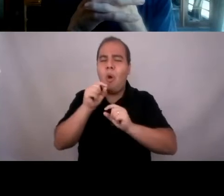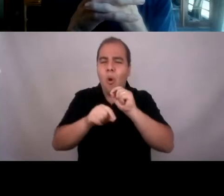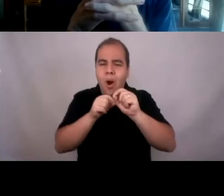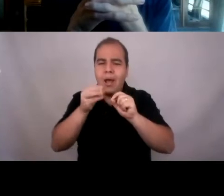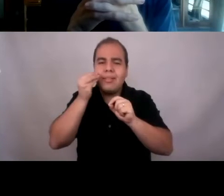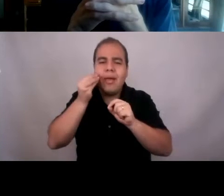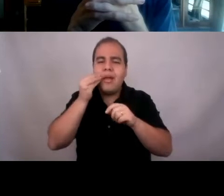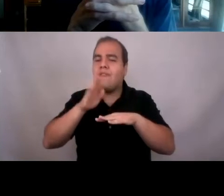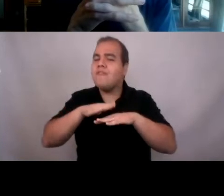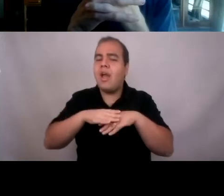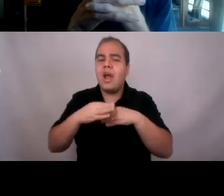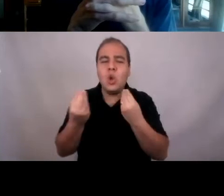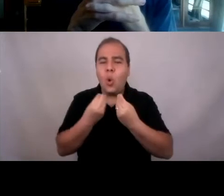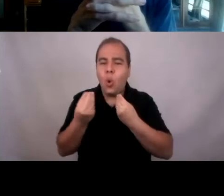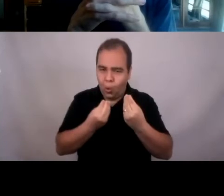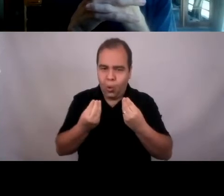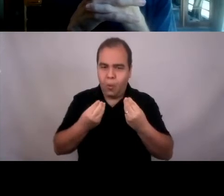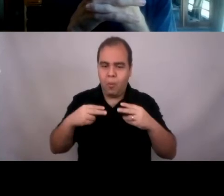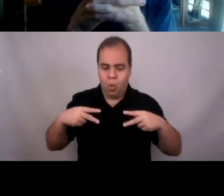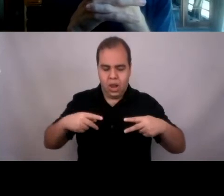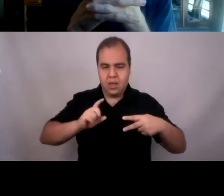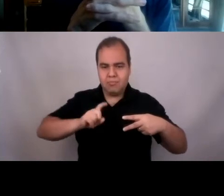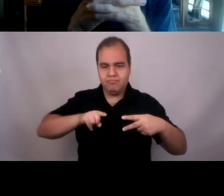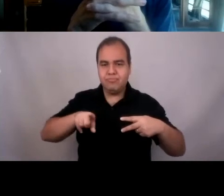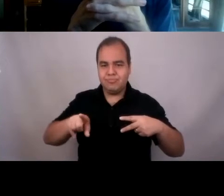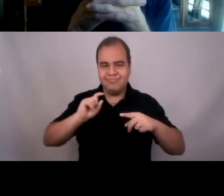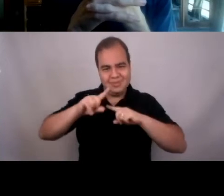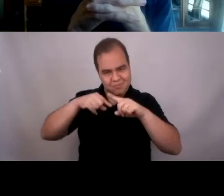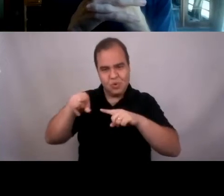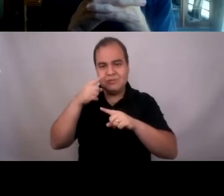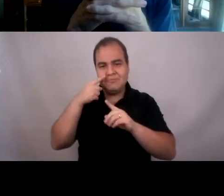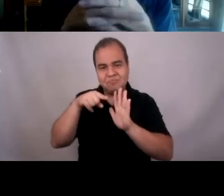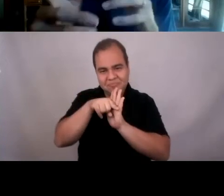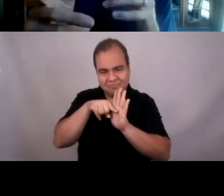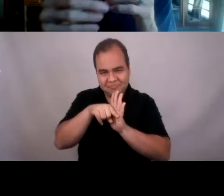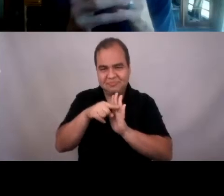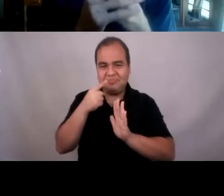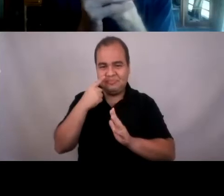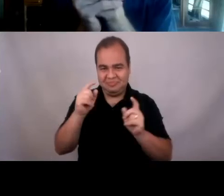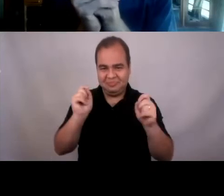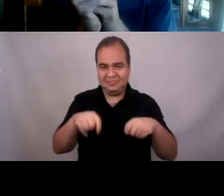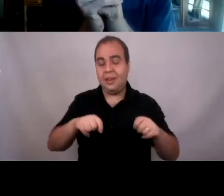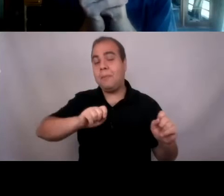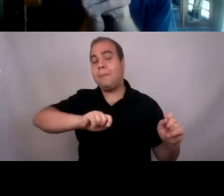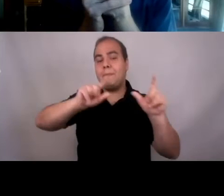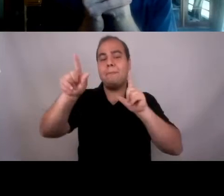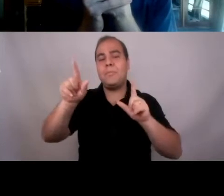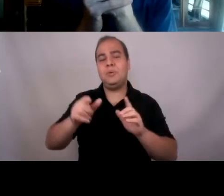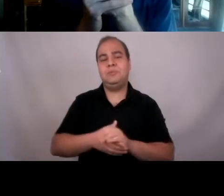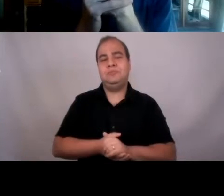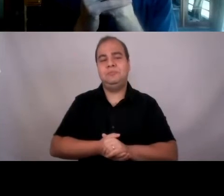assim, com equipamento simplificado. Então, fica a dica para vocês. Pode seguir próximo.